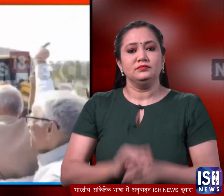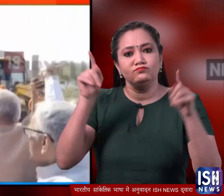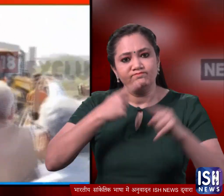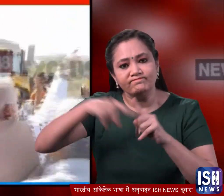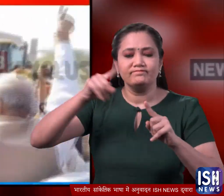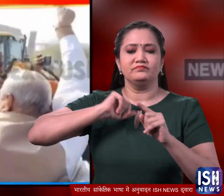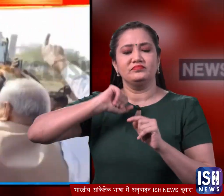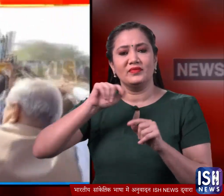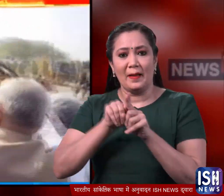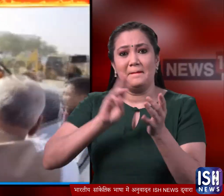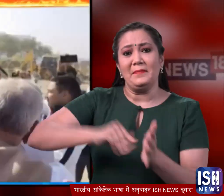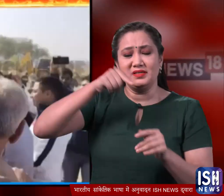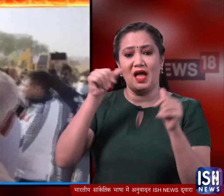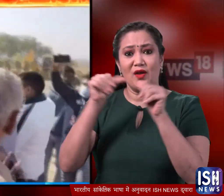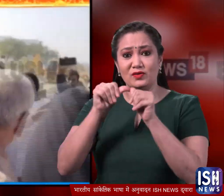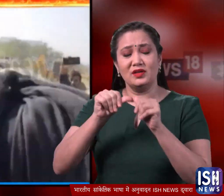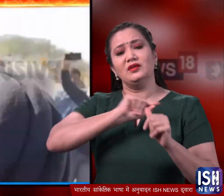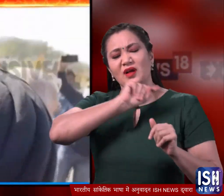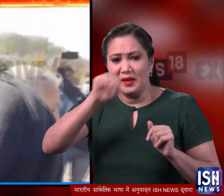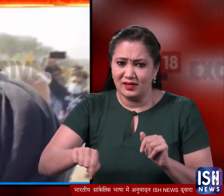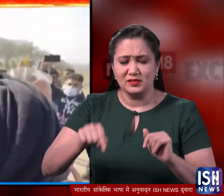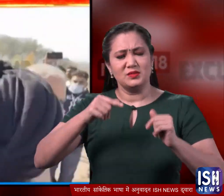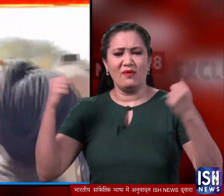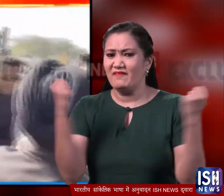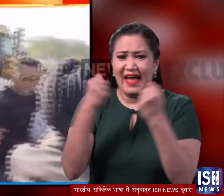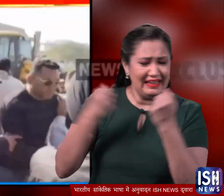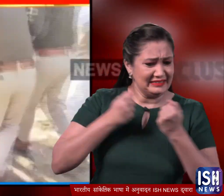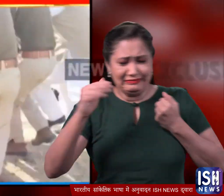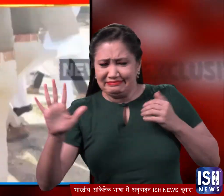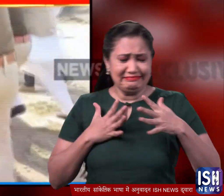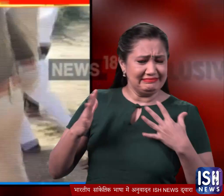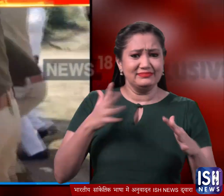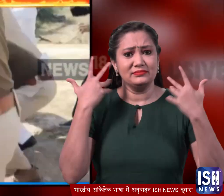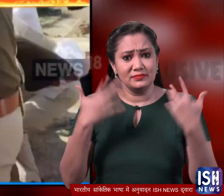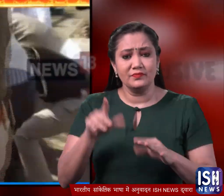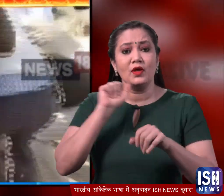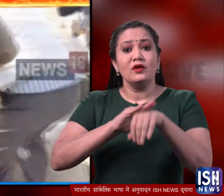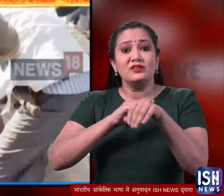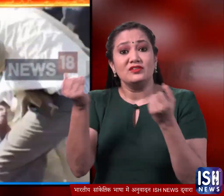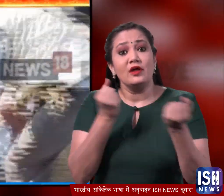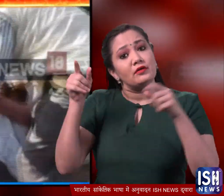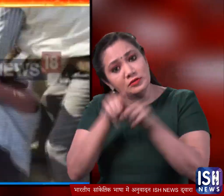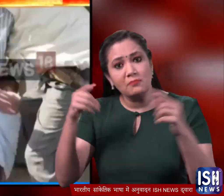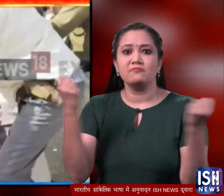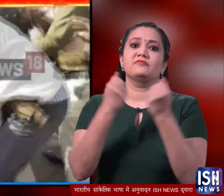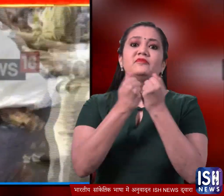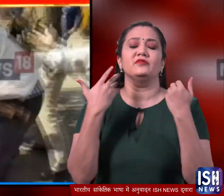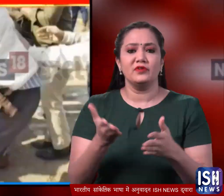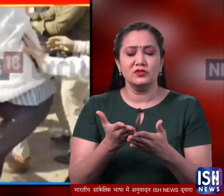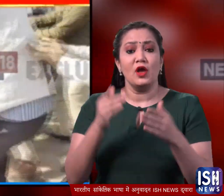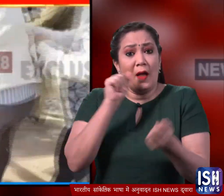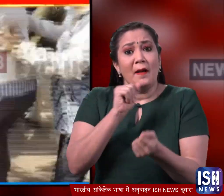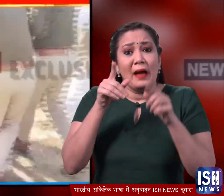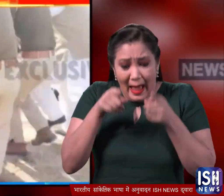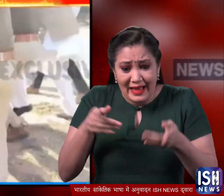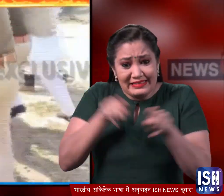जिसका विरोध करने पहुंचे पूर्व मंत्री अशोक अरोड़ा के साथ कुछ लोग धक्का मुक्की करते दिखाई दिए। वहीं उनके ड्राइवर के साथ मारपीट भी की गई, और वो भी पुलिस